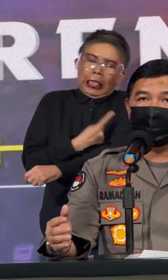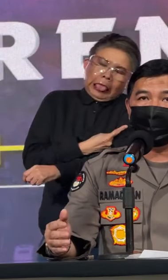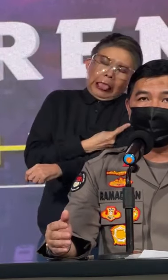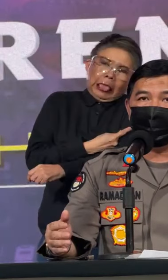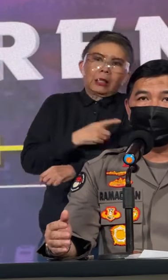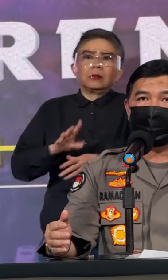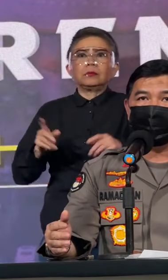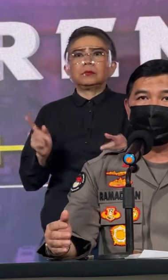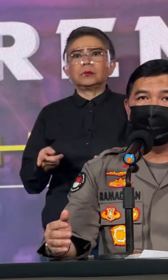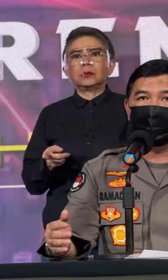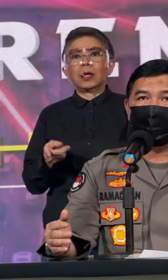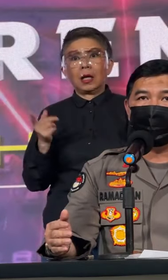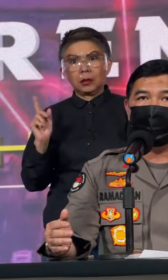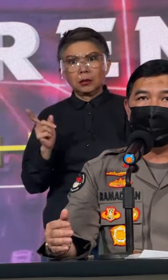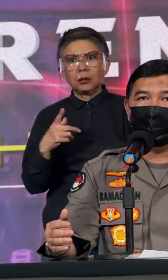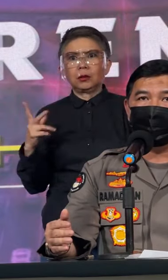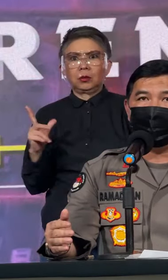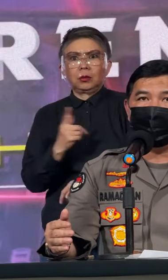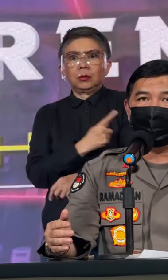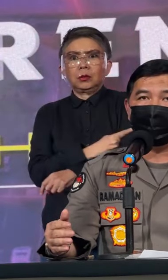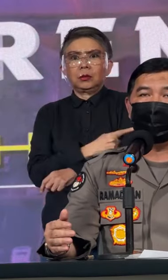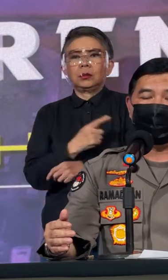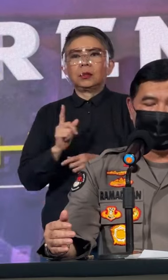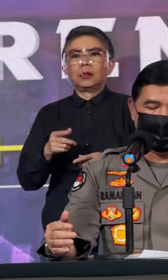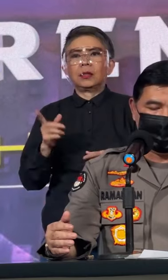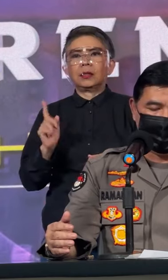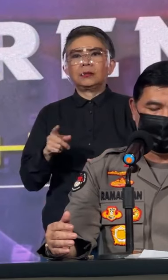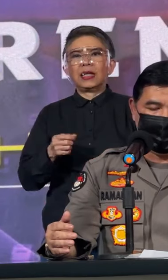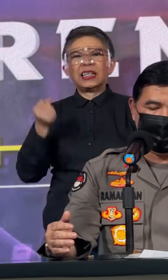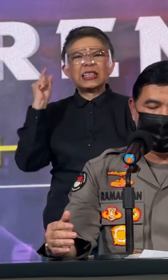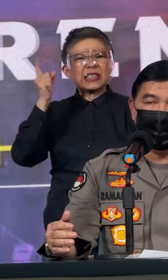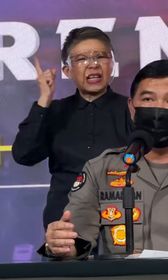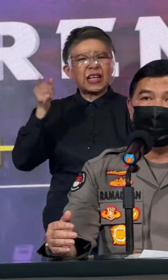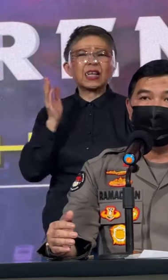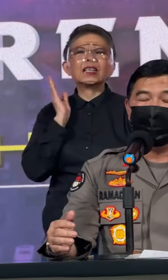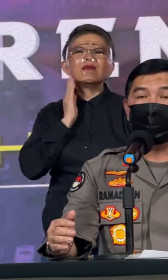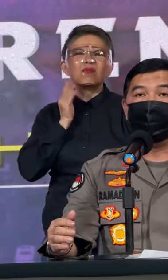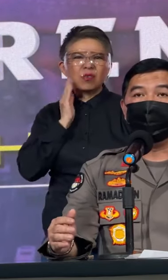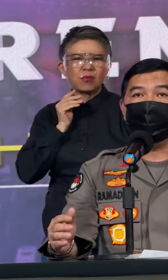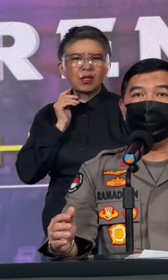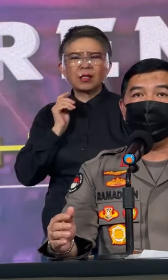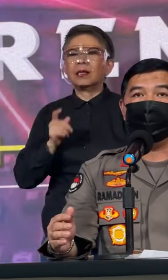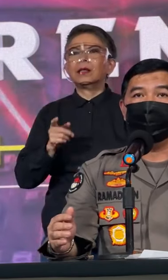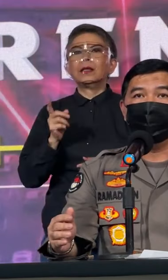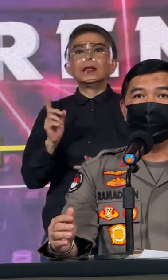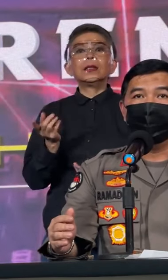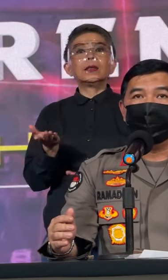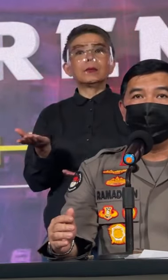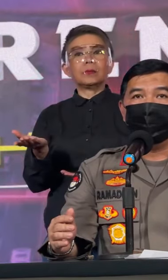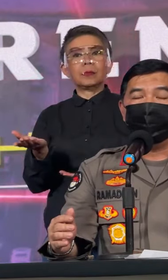Dan juga selain kecanduan narkoba adalah kenakalan remaja, yang mana